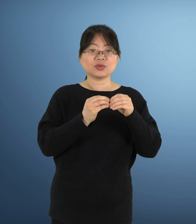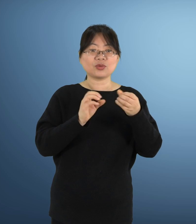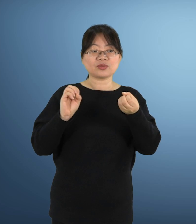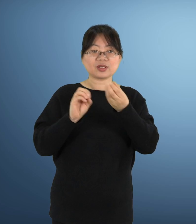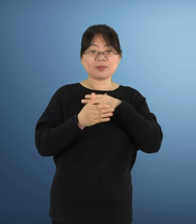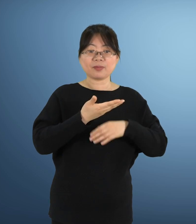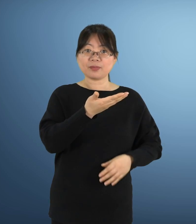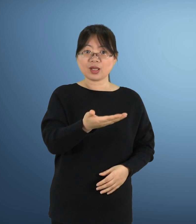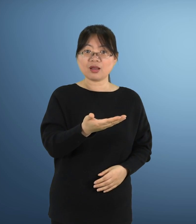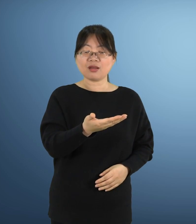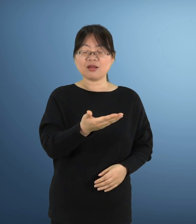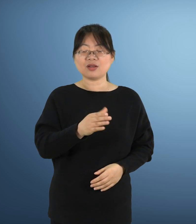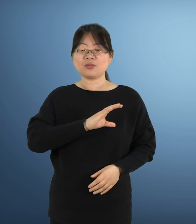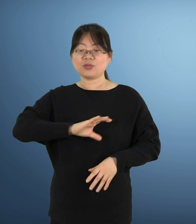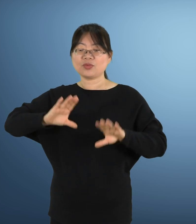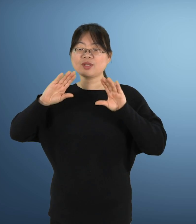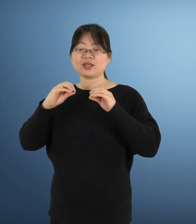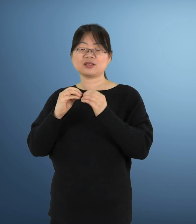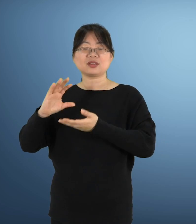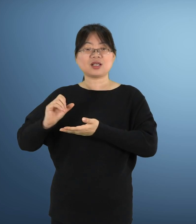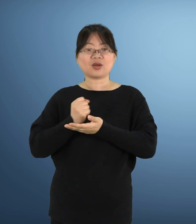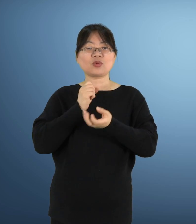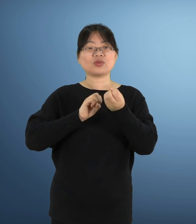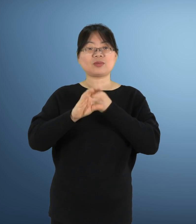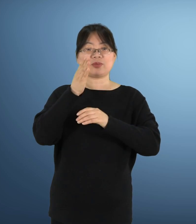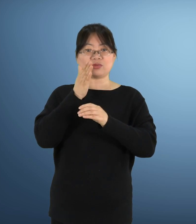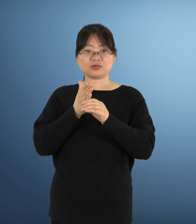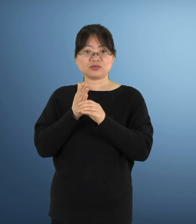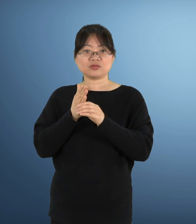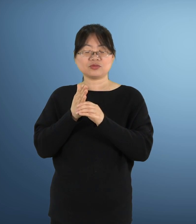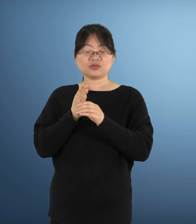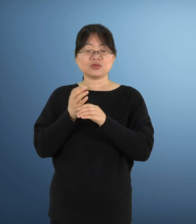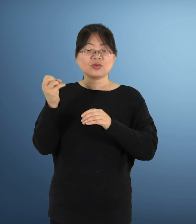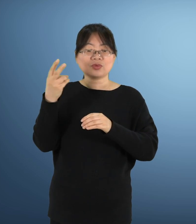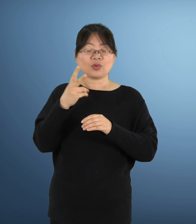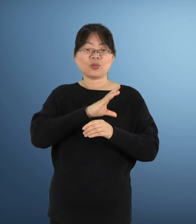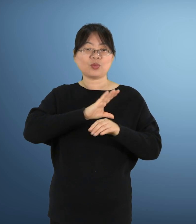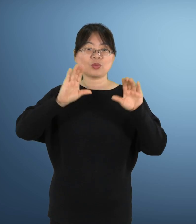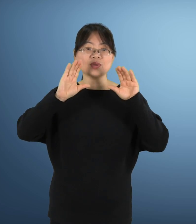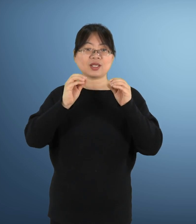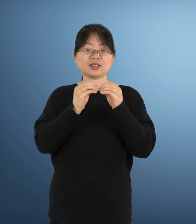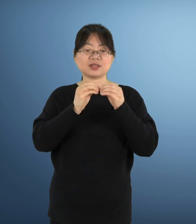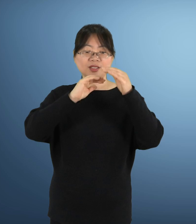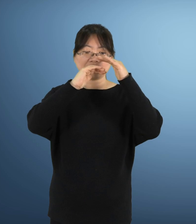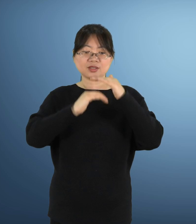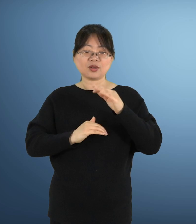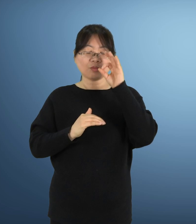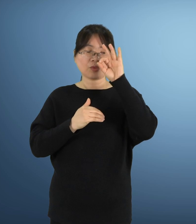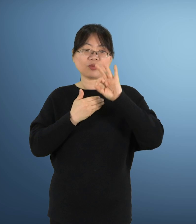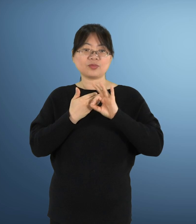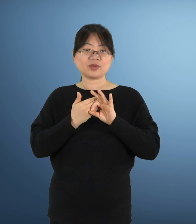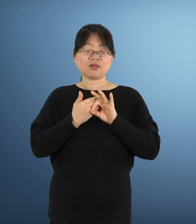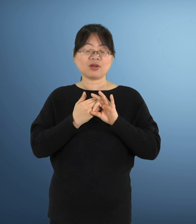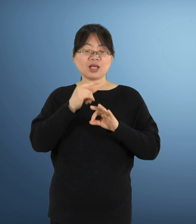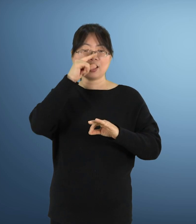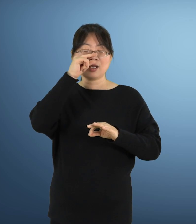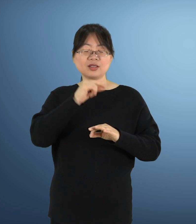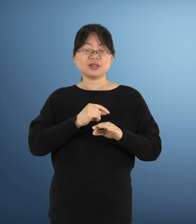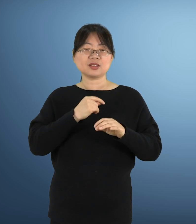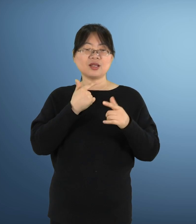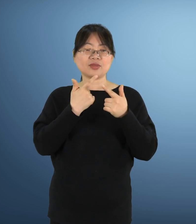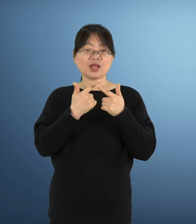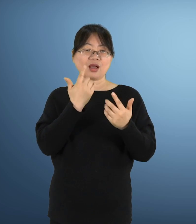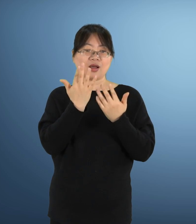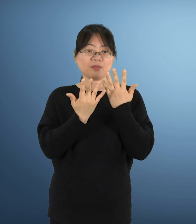해요? 모세의 글로 답변을 해요. 그리고 모세의 글의 내용을 좀 보십시다.